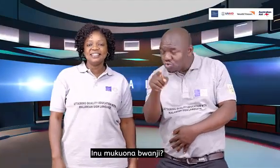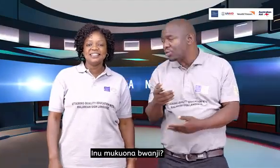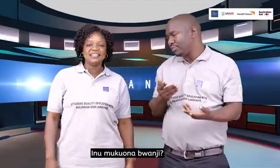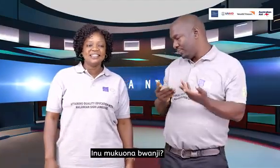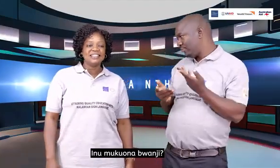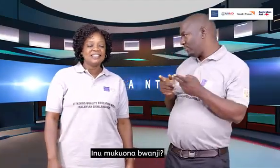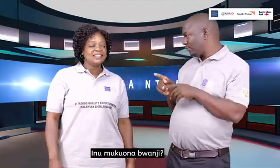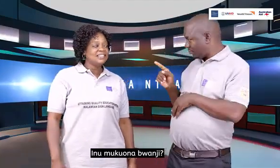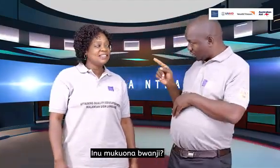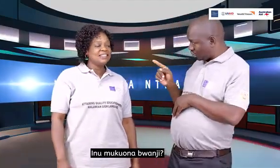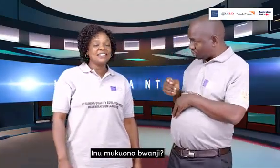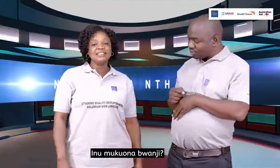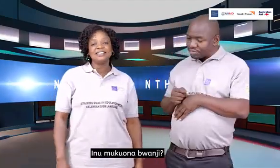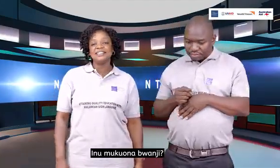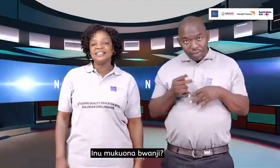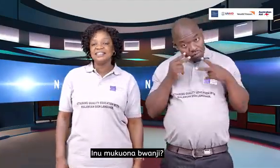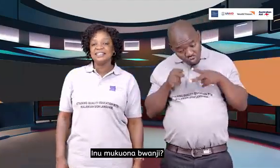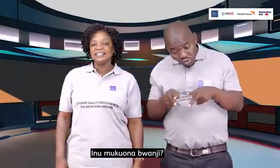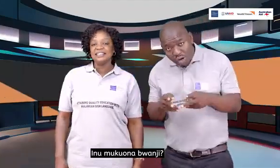Inu mukuona bwanji?